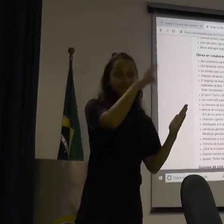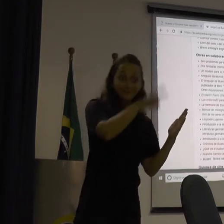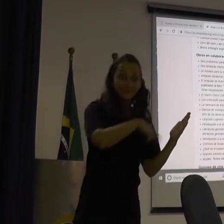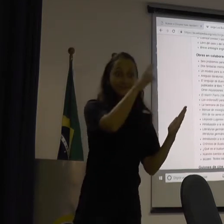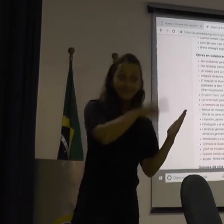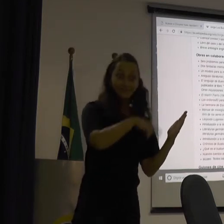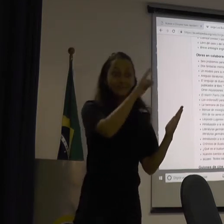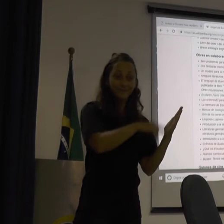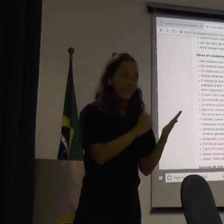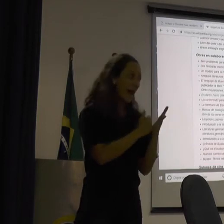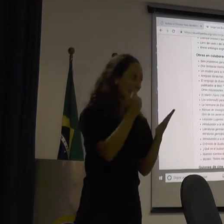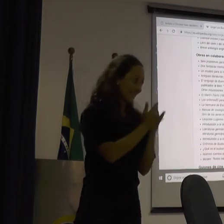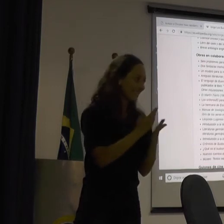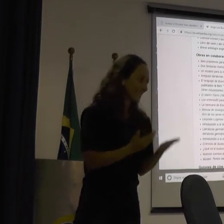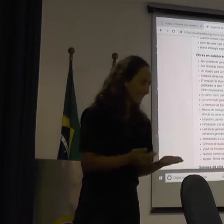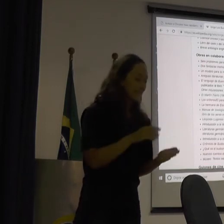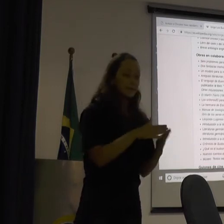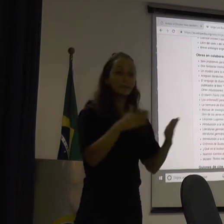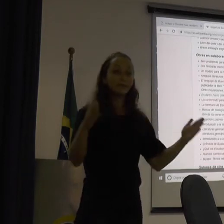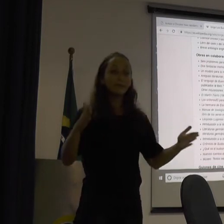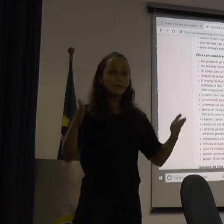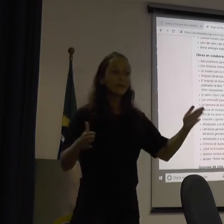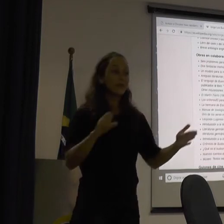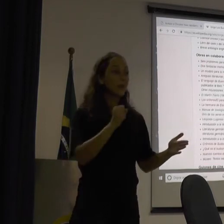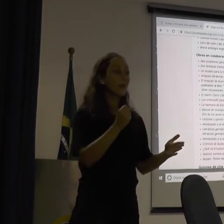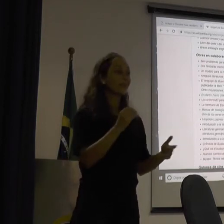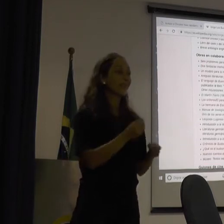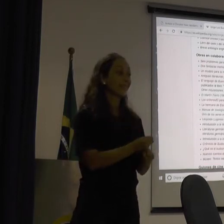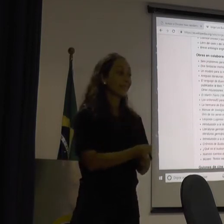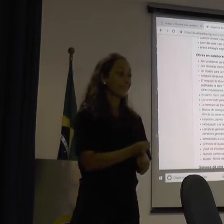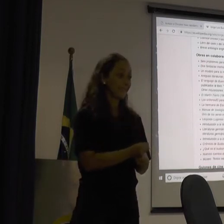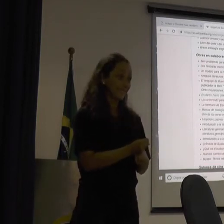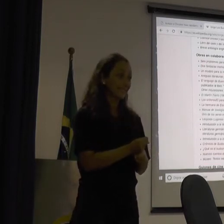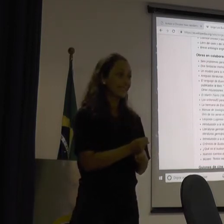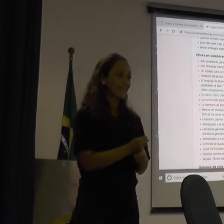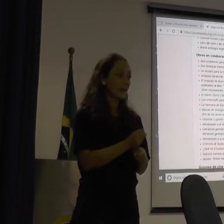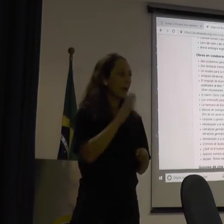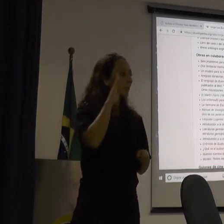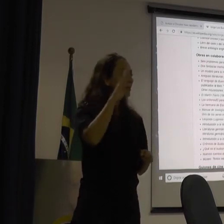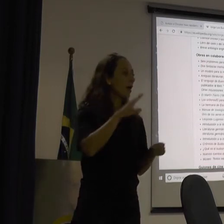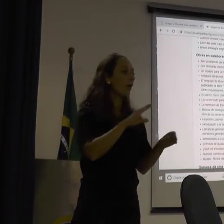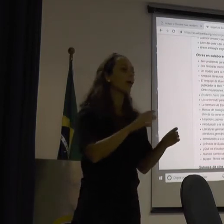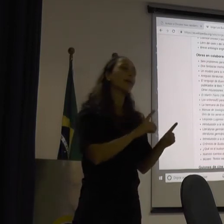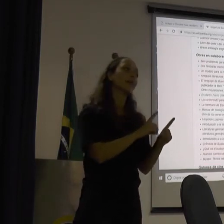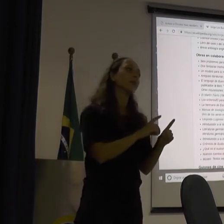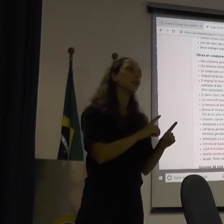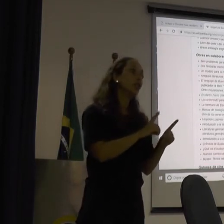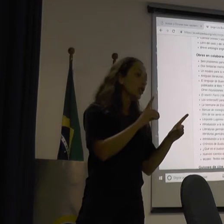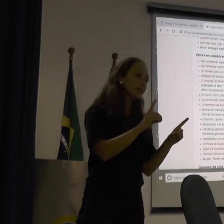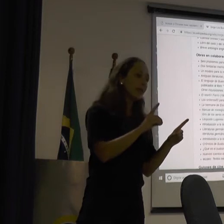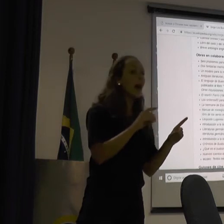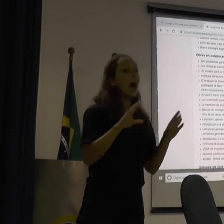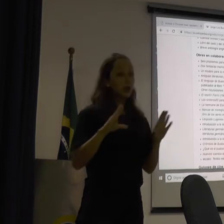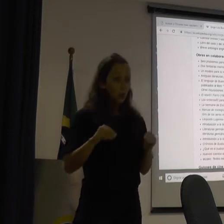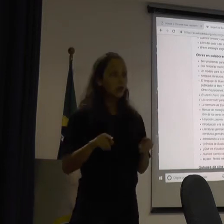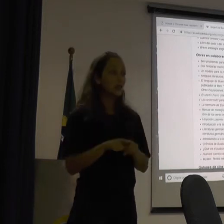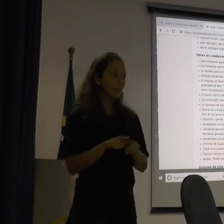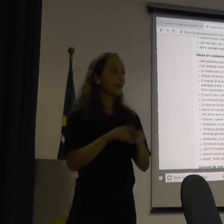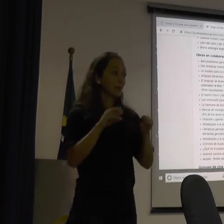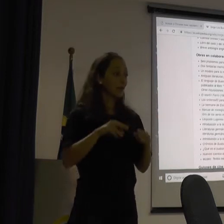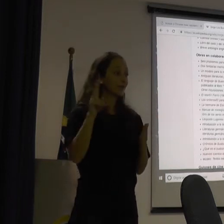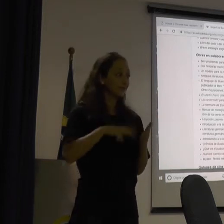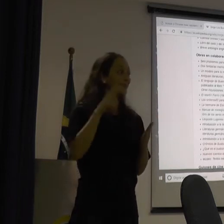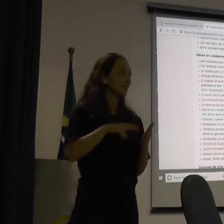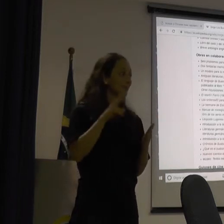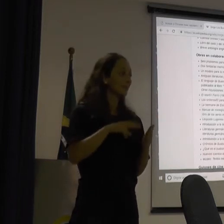diria em espanhol, com sus noches, né? Dias e noites, né? Boa parte da noite. Ele